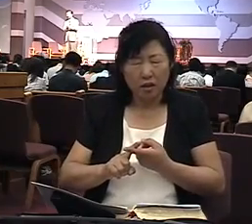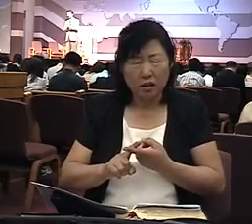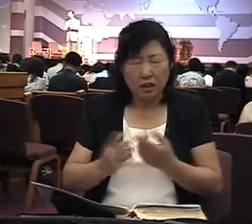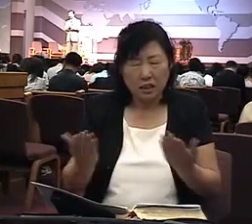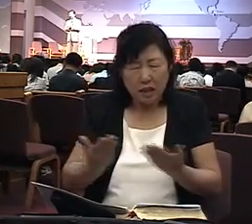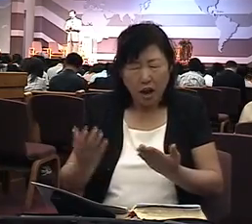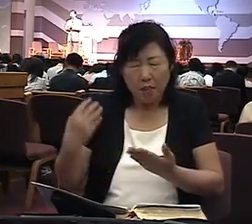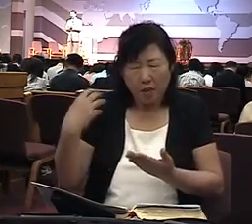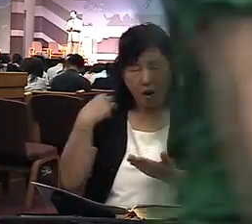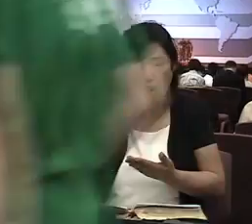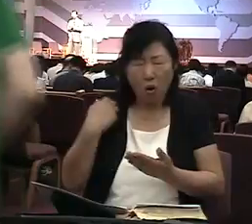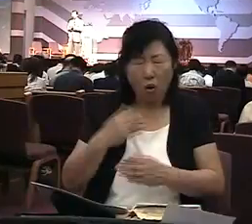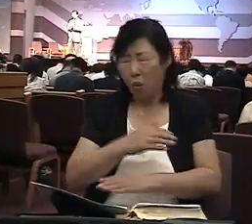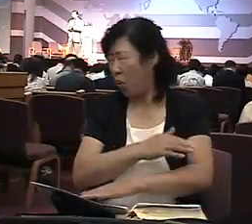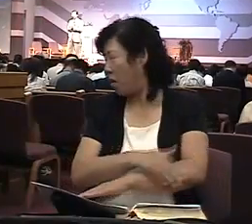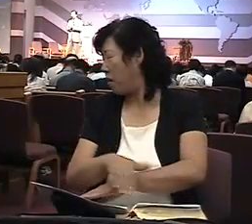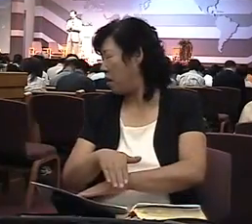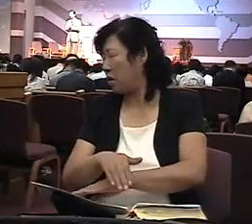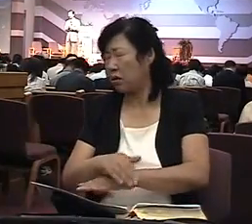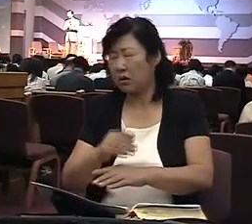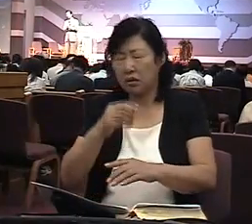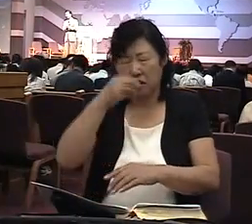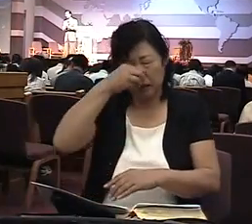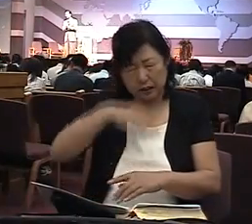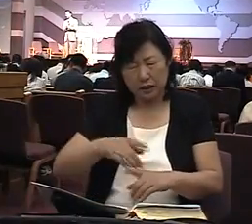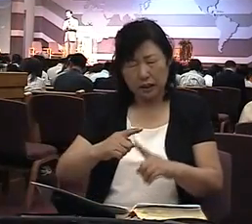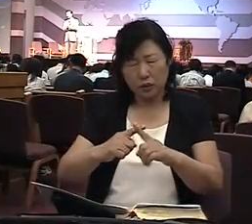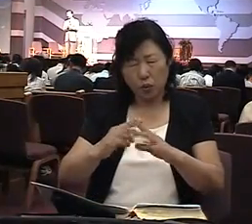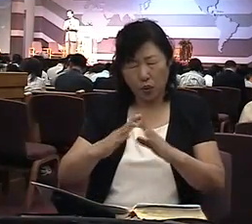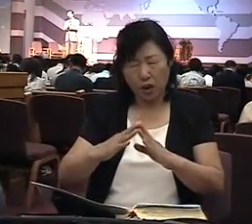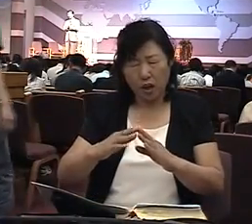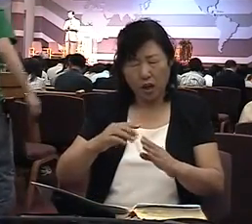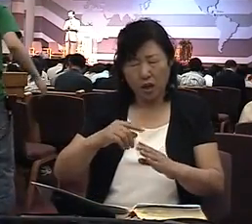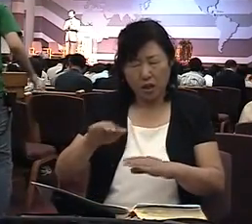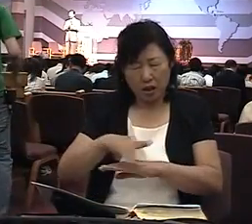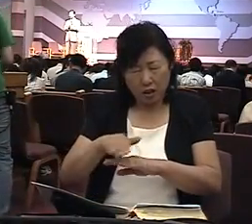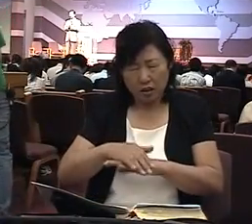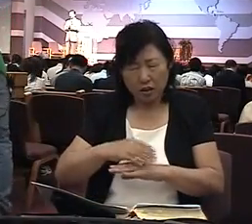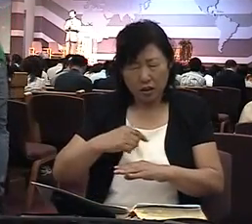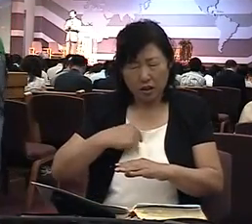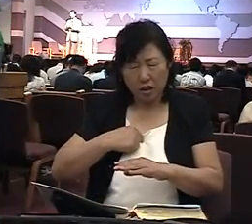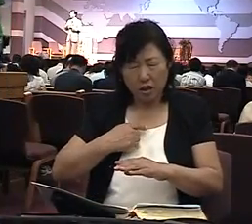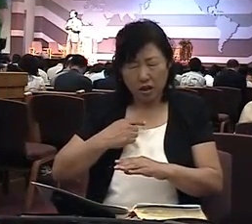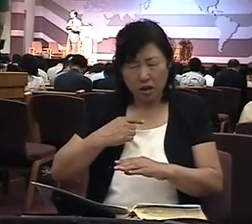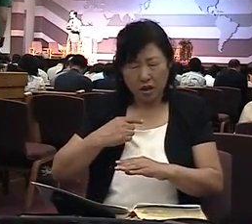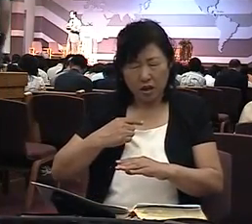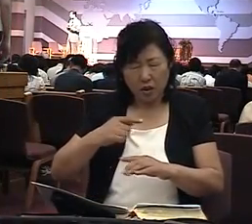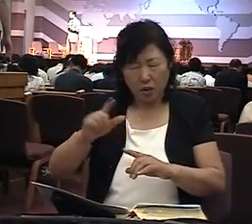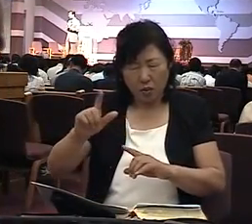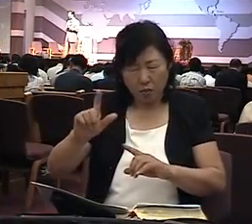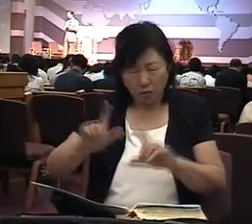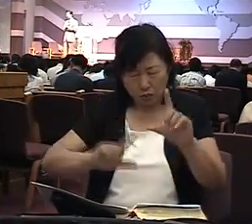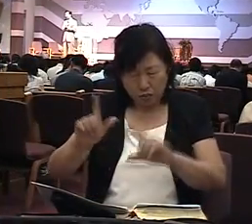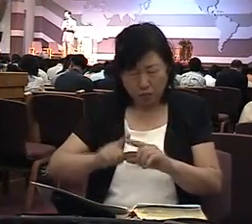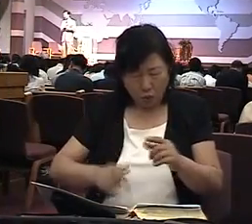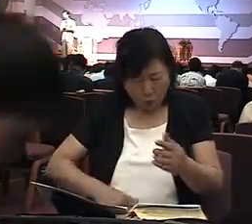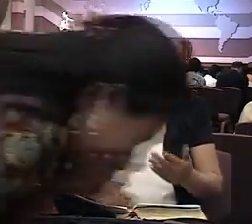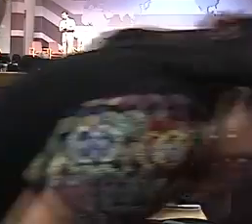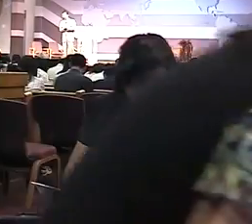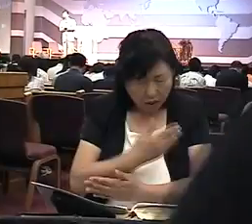외면하고 그냥 교회에 다녔던 저의 모습, 우리 한번 회개했으면 좋겠습니다. 저부터 회개하고 싶습니다. 참 반성할